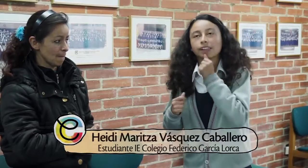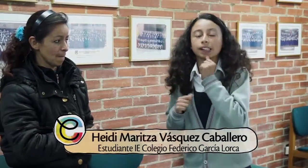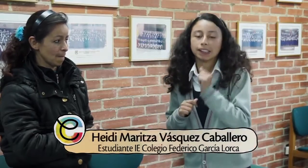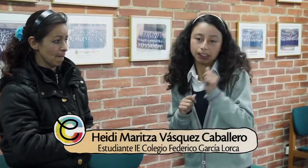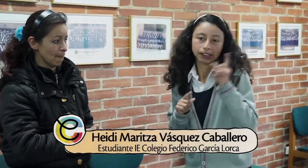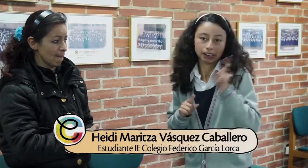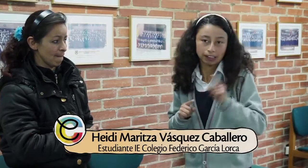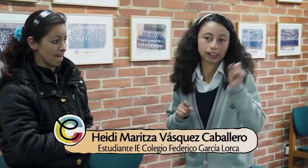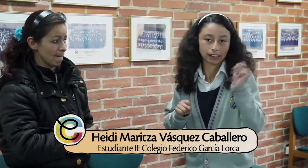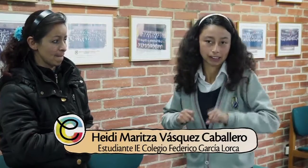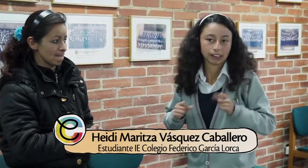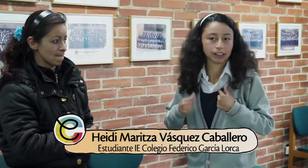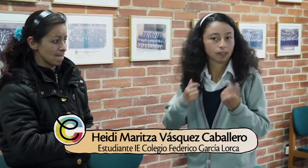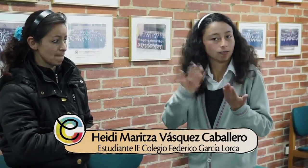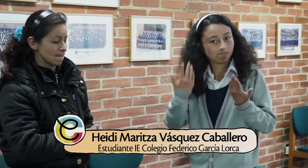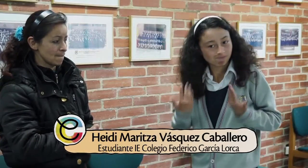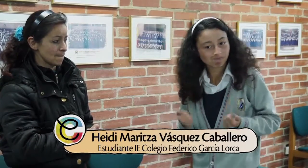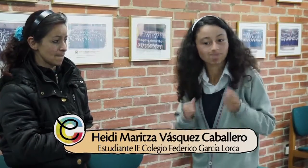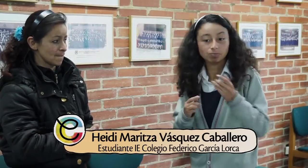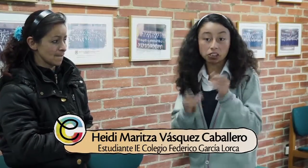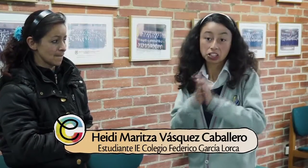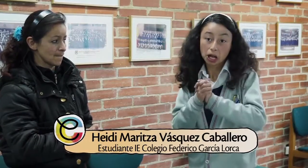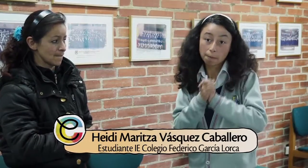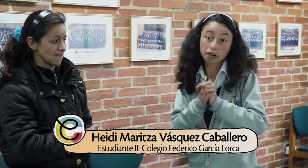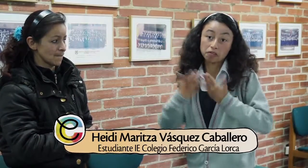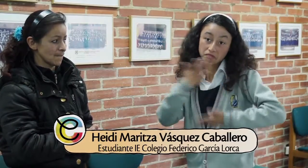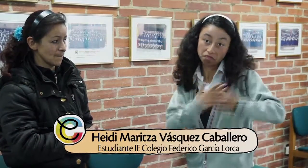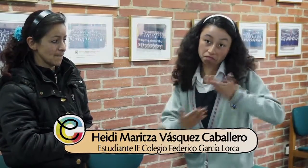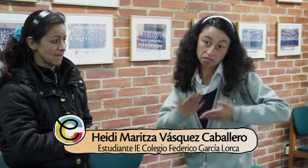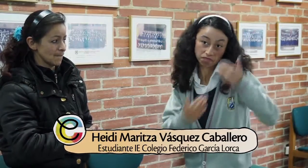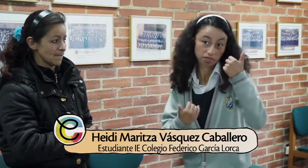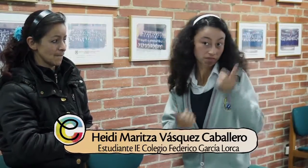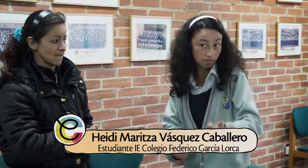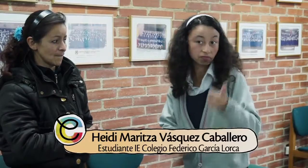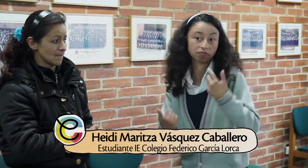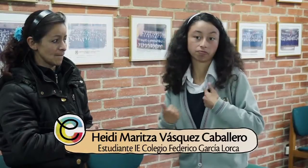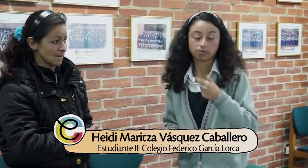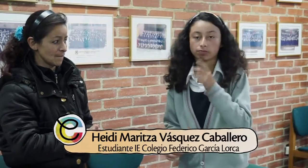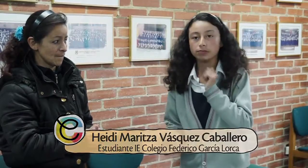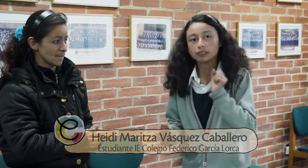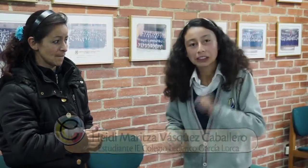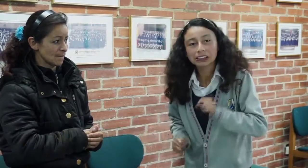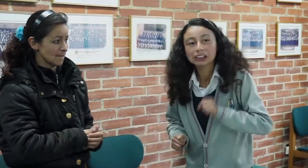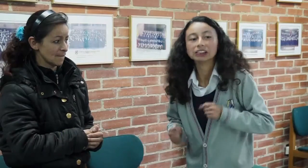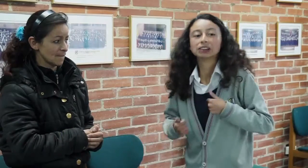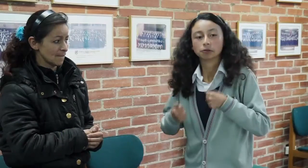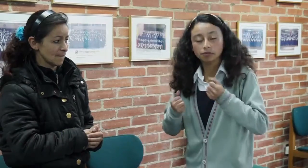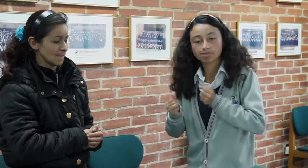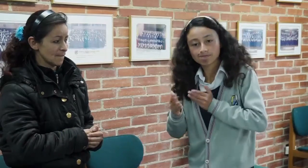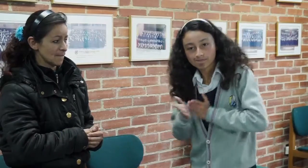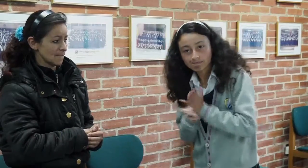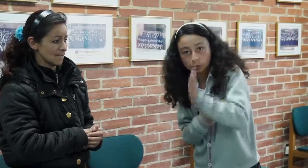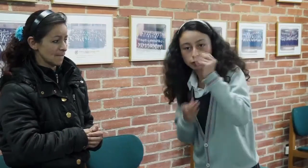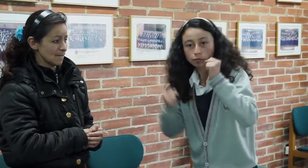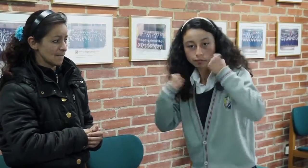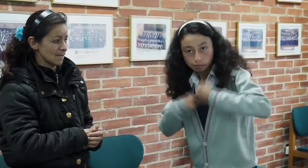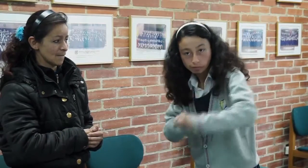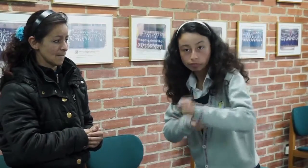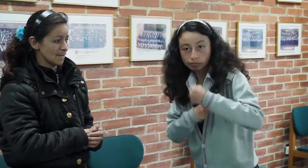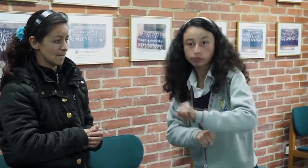en el colegio, y a veces es un poquito difícil, pero pues yo me esfuerzo, comparto con mis compañeros, con mis amigos, y me voy a